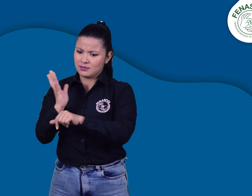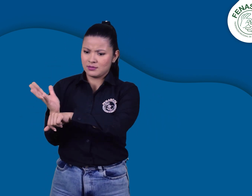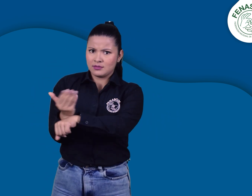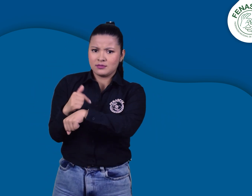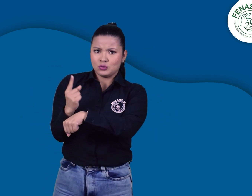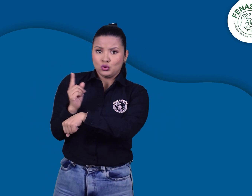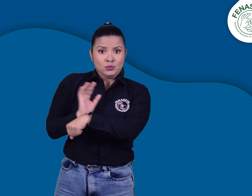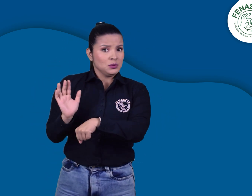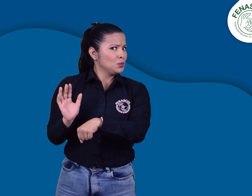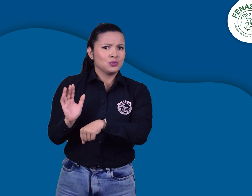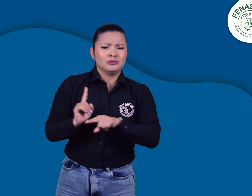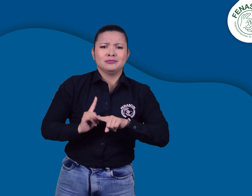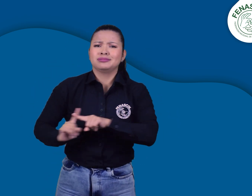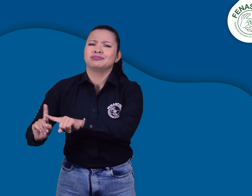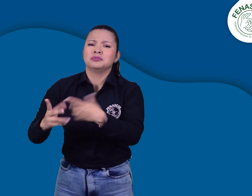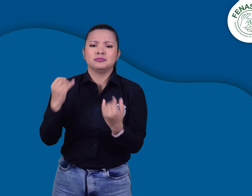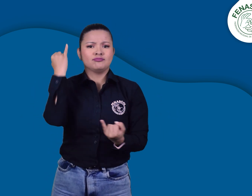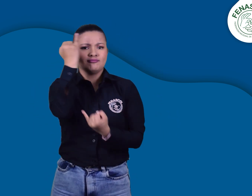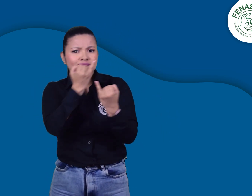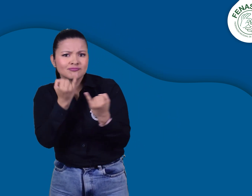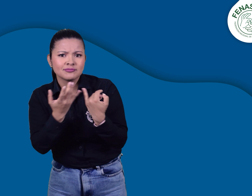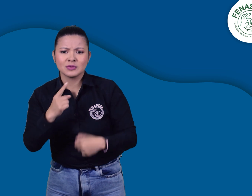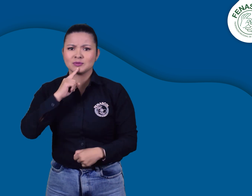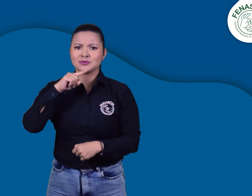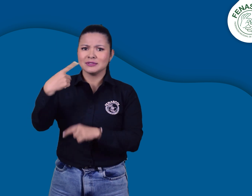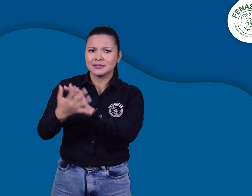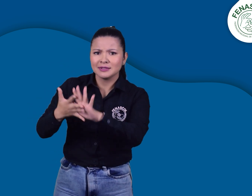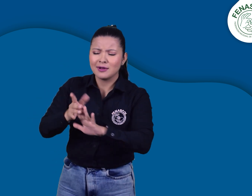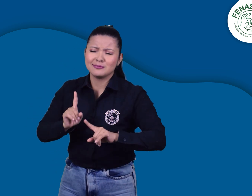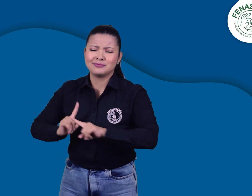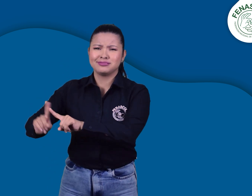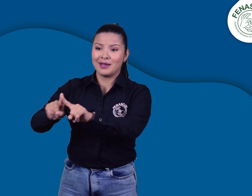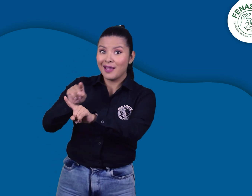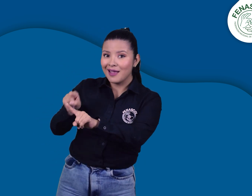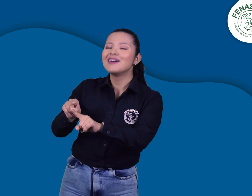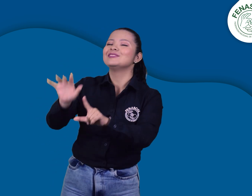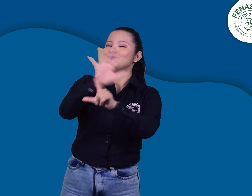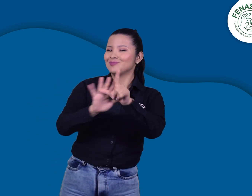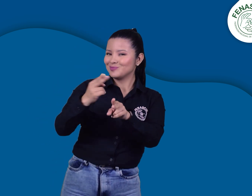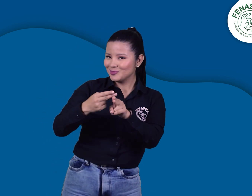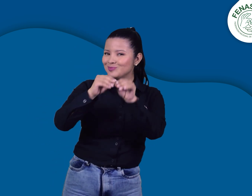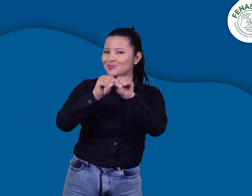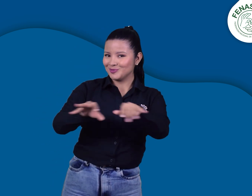y arte, sino también sobre identidad, la lengua de señas colombiana y muchos otros temas.